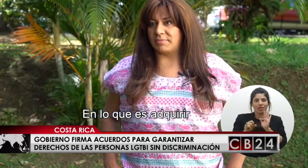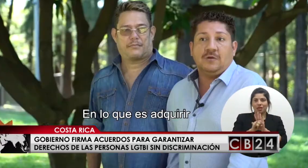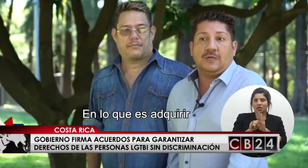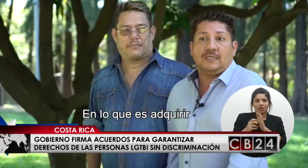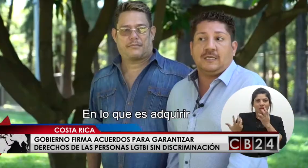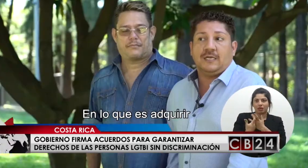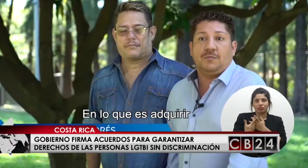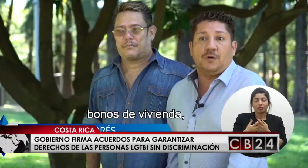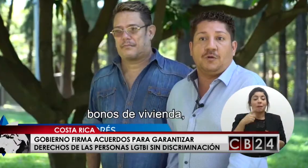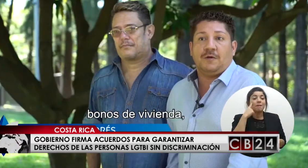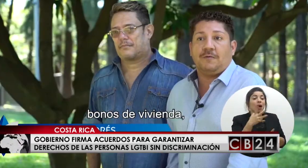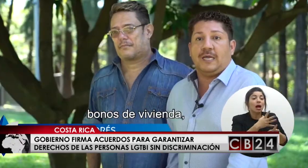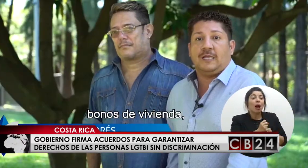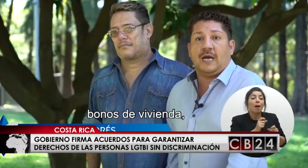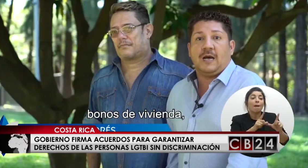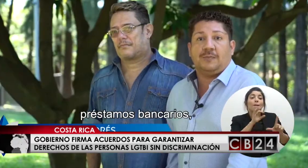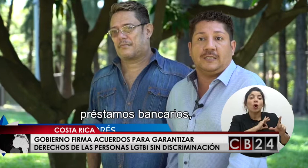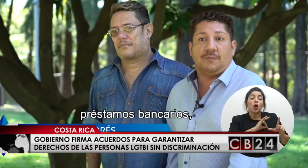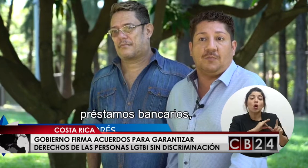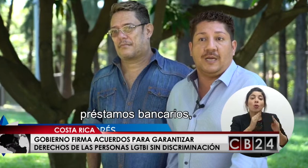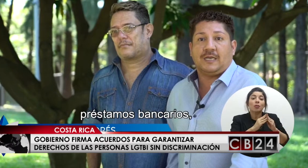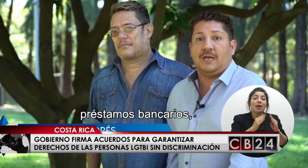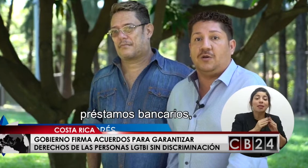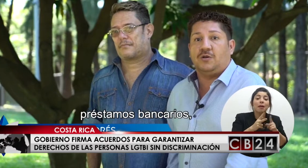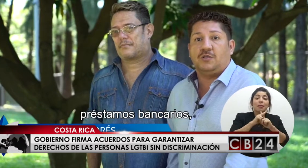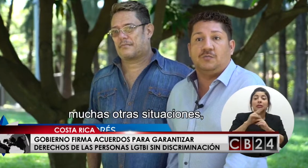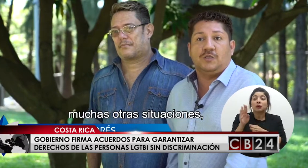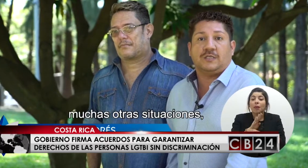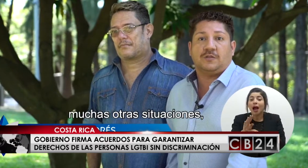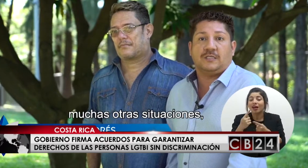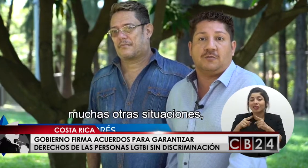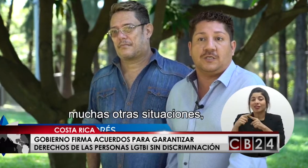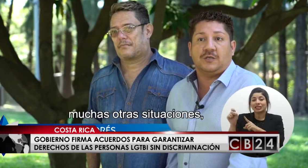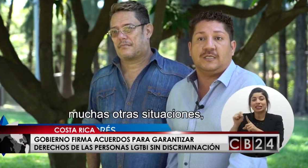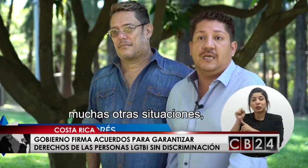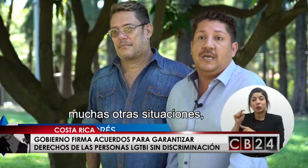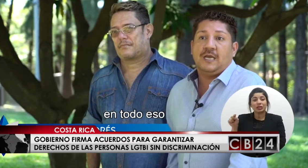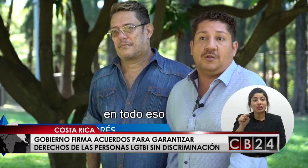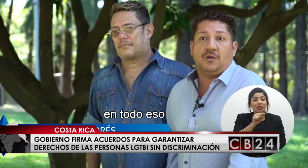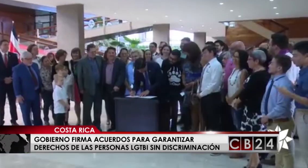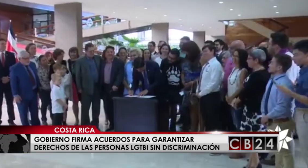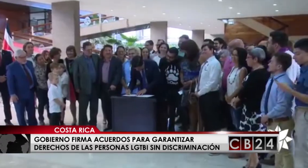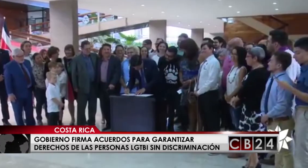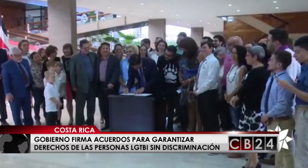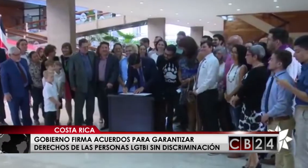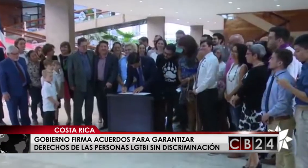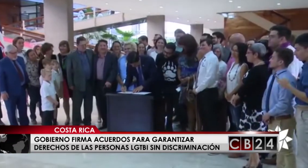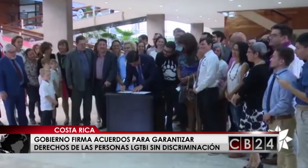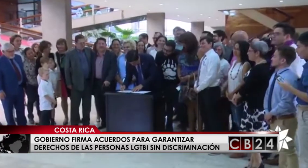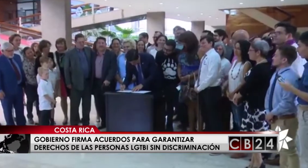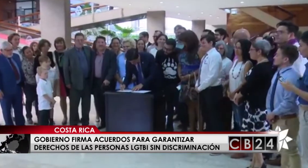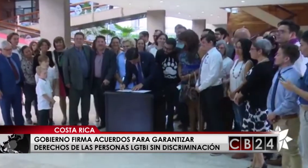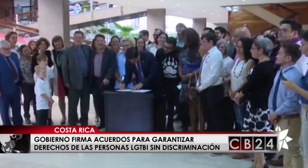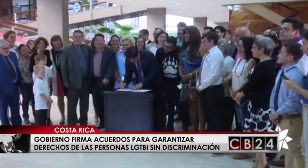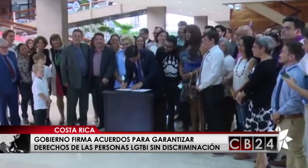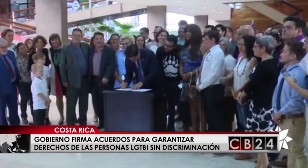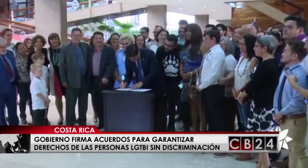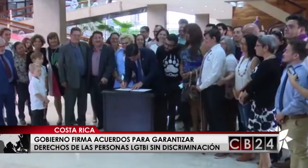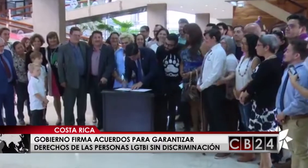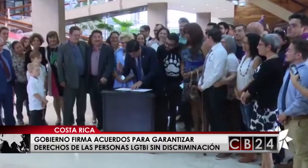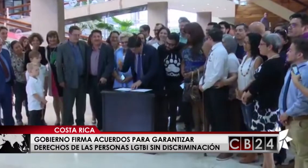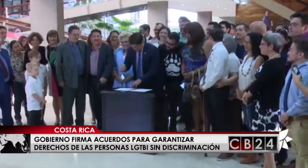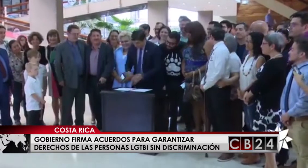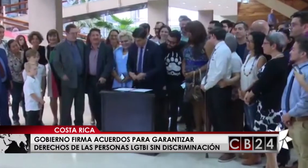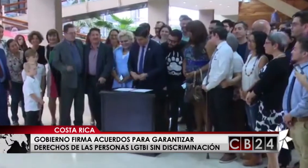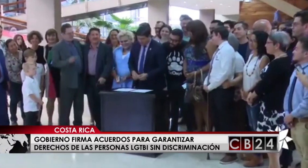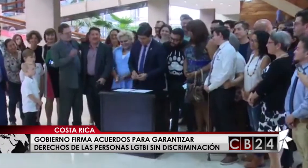público del protocolo de armonización para quienes cambien de sexo también en las dos directrices se establecen que las parejas del mismo